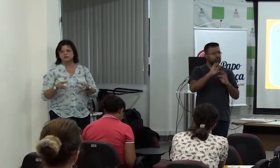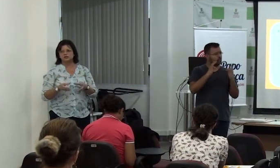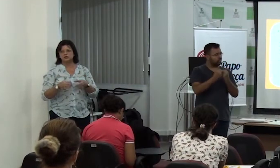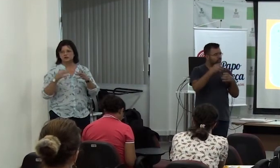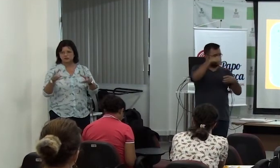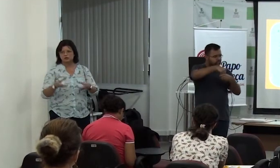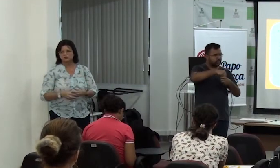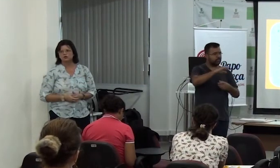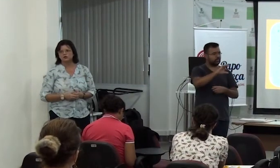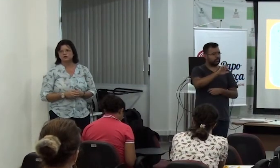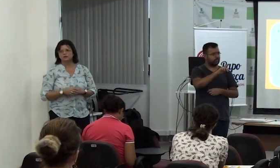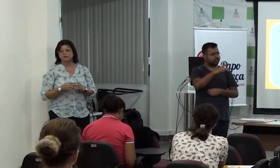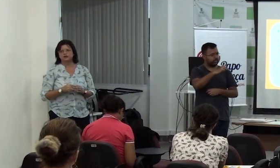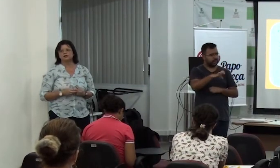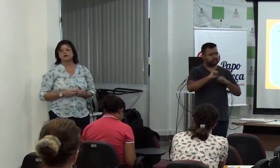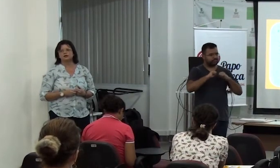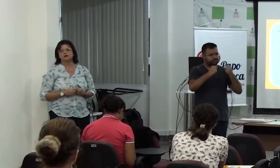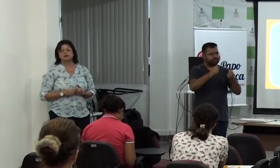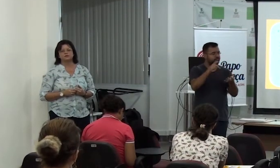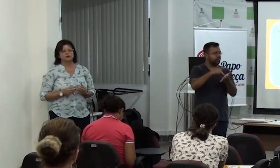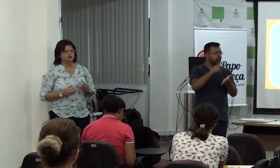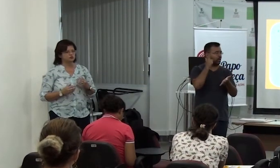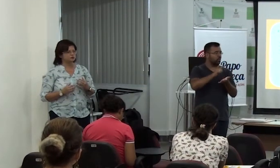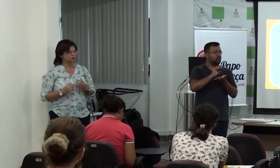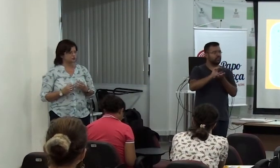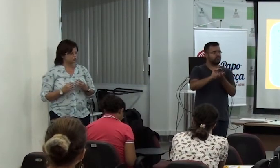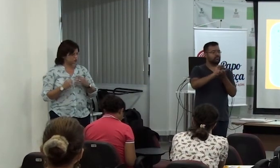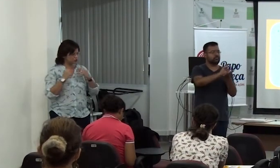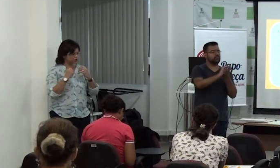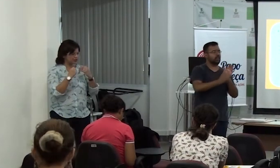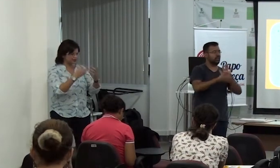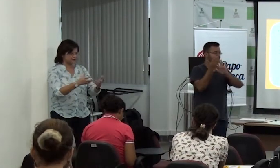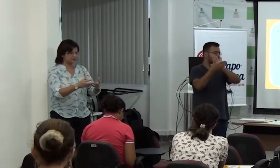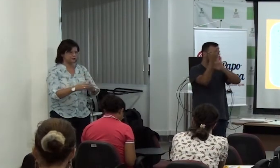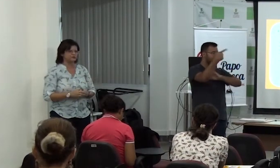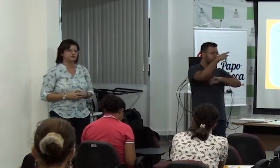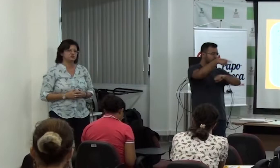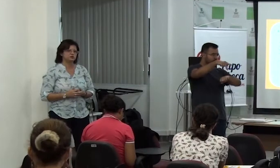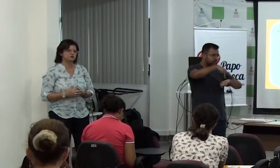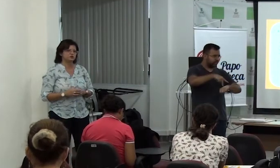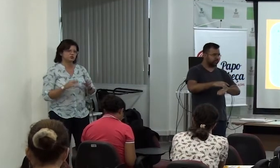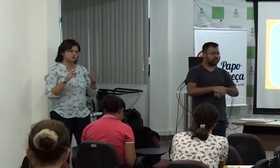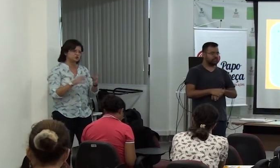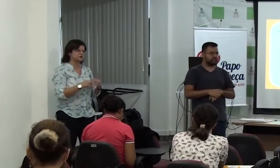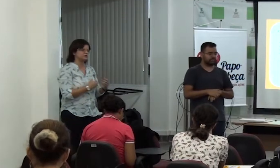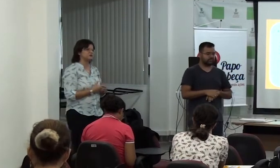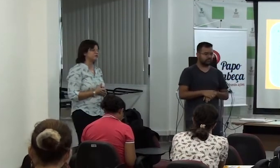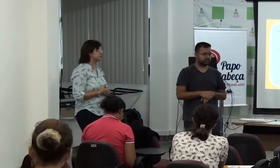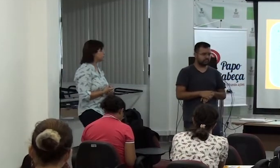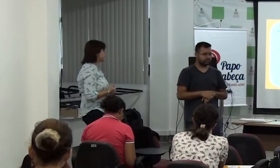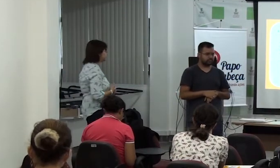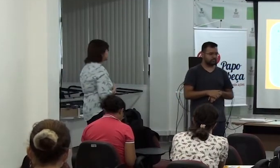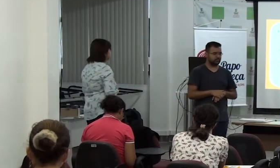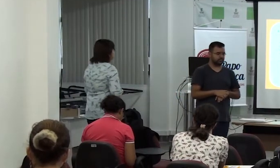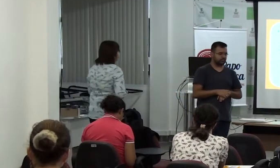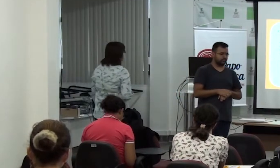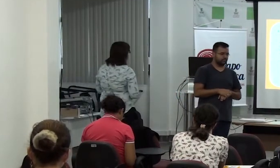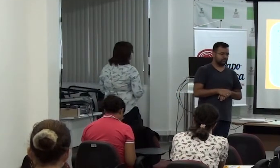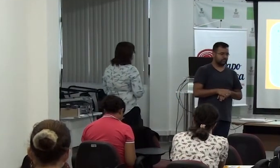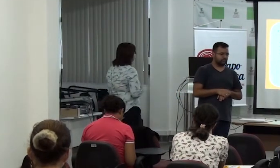gente consiga ter essa abertura, né? De a gente estar, né, promovendo as nossas pesquisas dentro e fora do